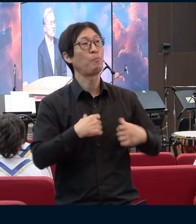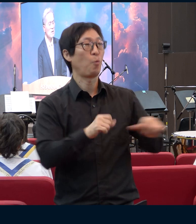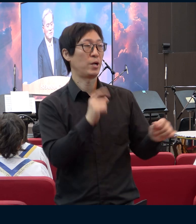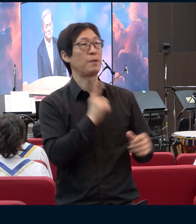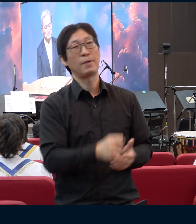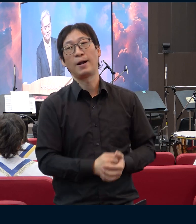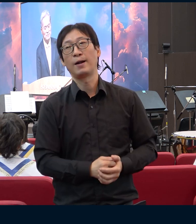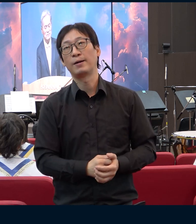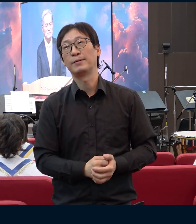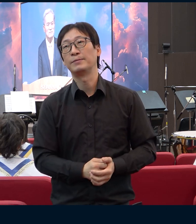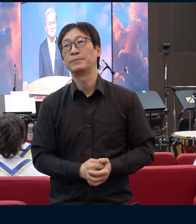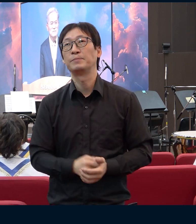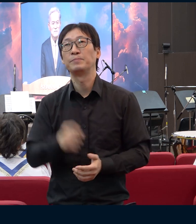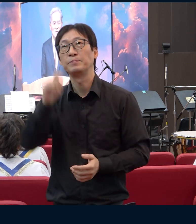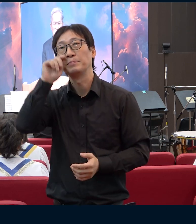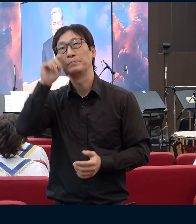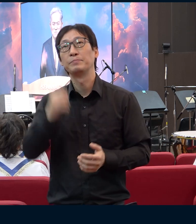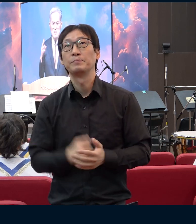예를 들은다면